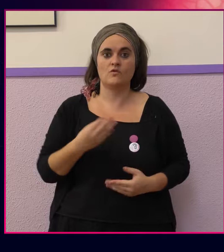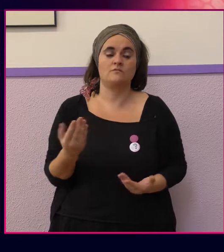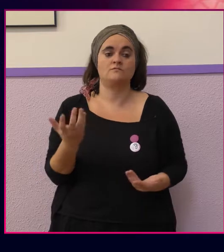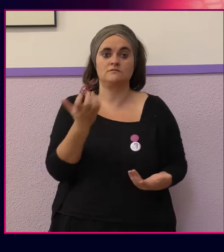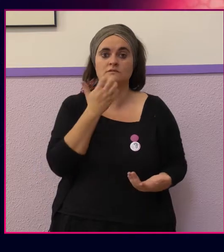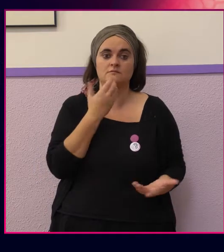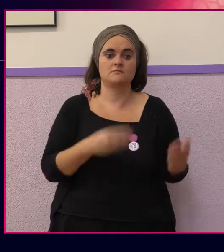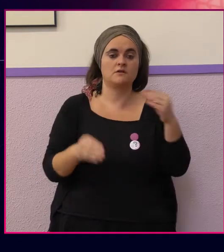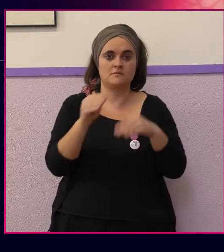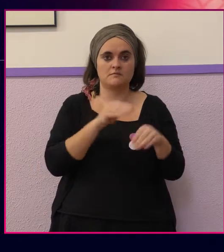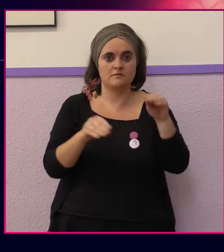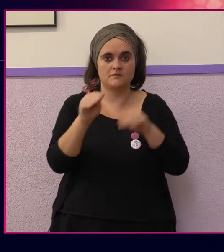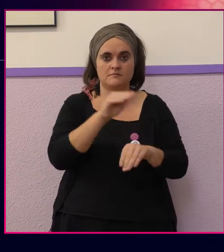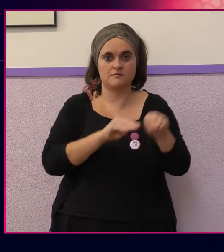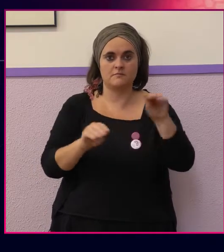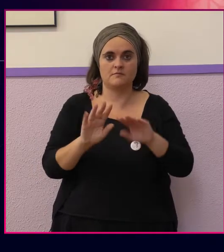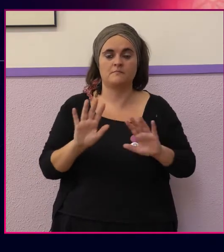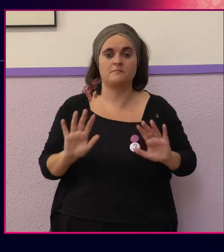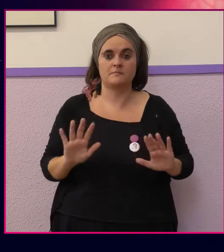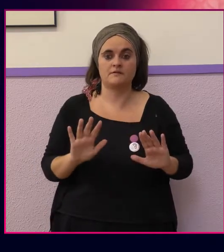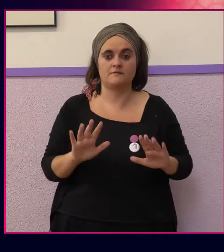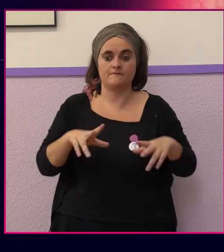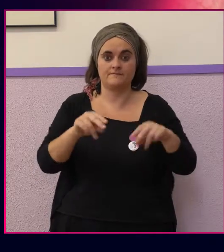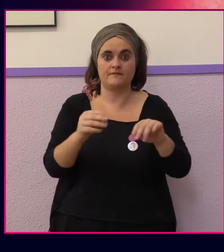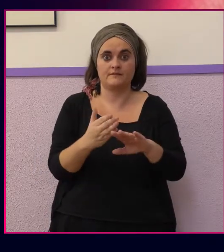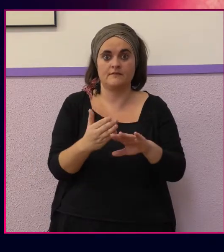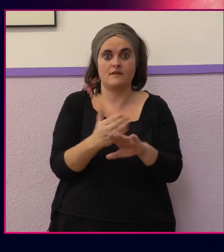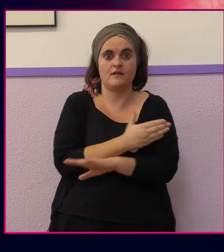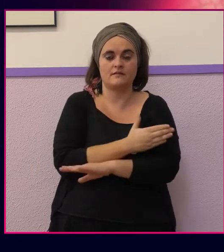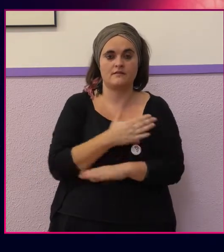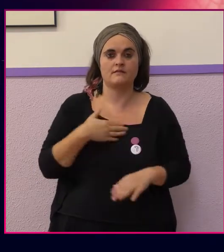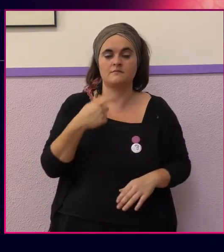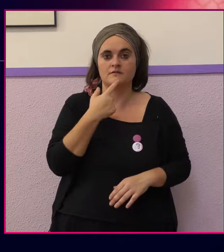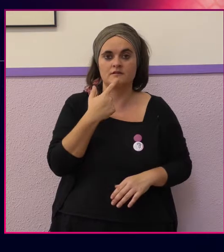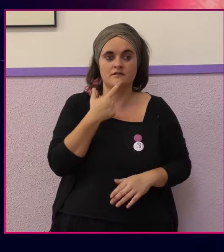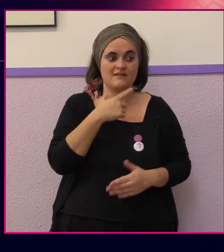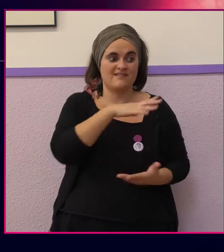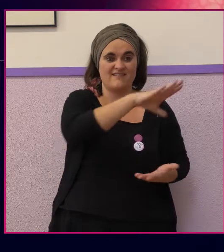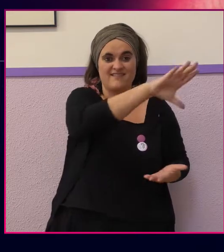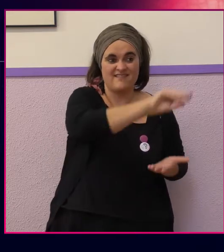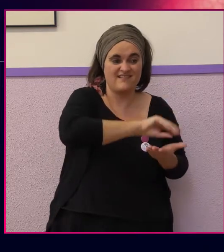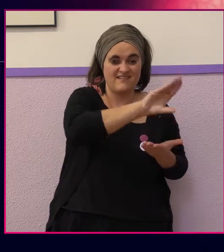onartu behar da. Naiz eta neurri gehiago aipatu jarraitzen ahal izan,